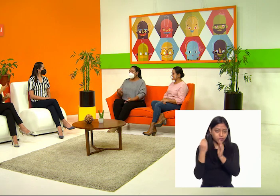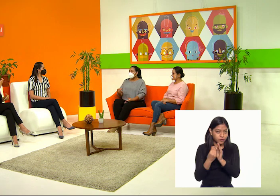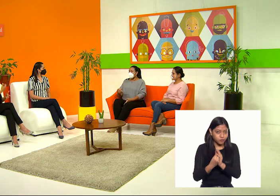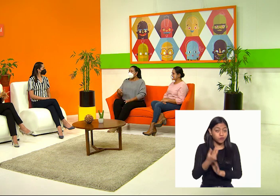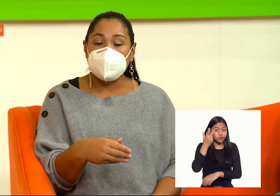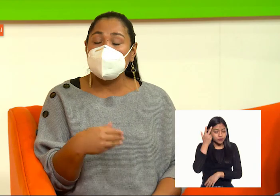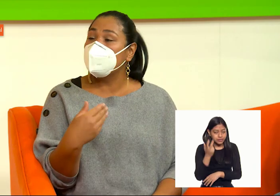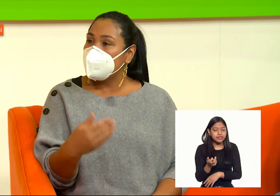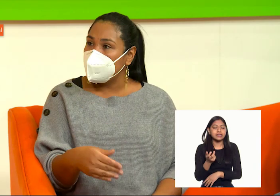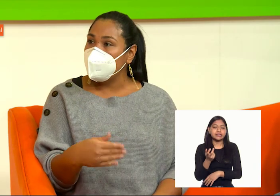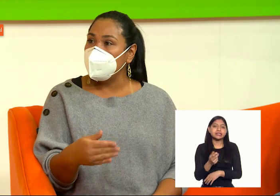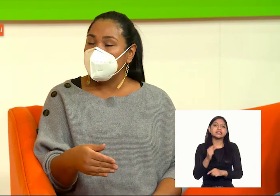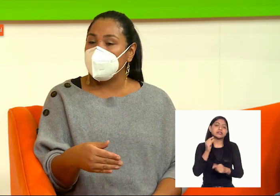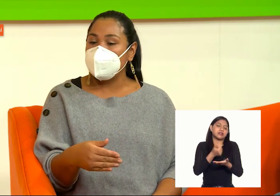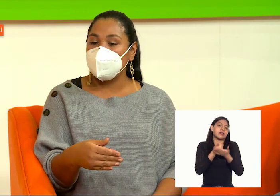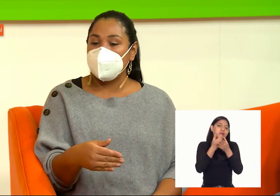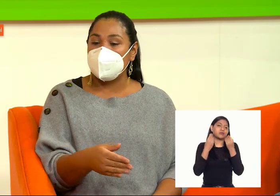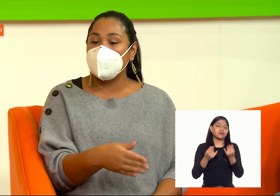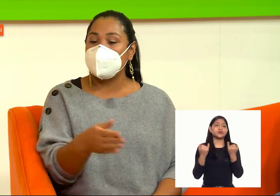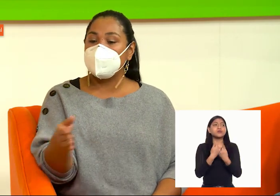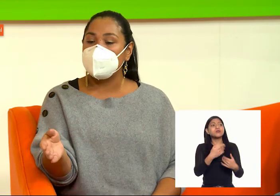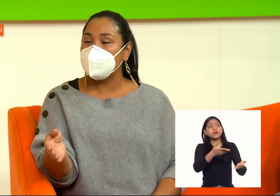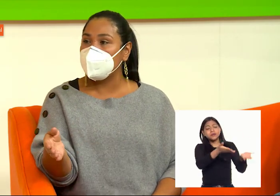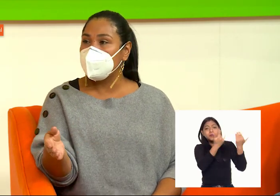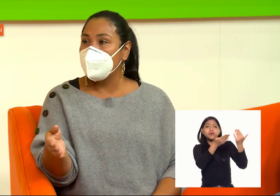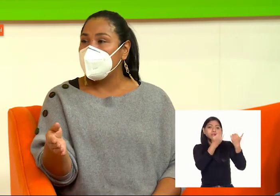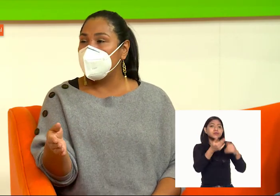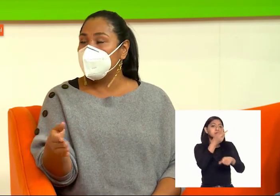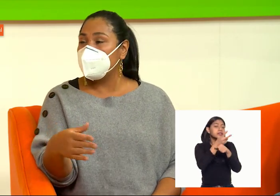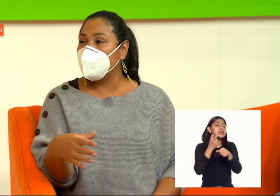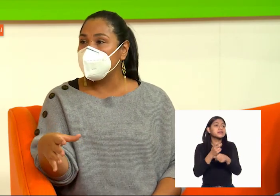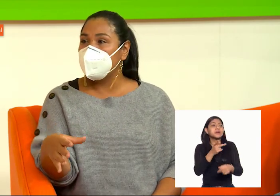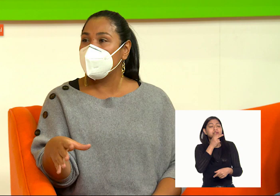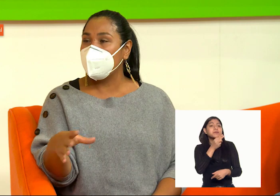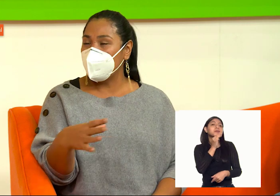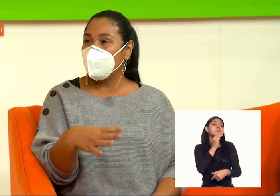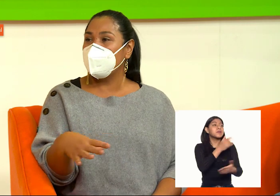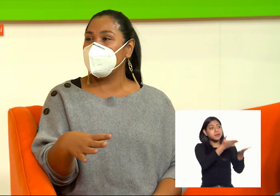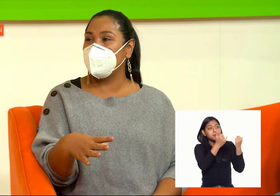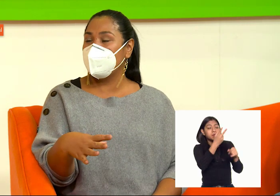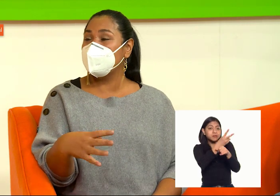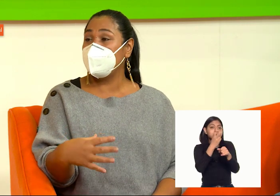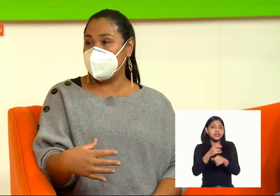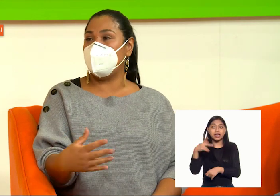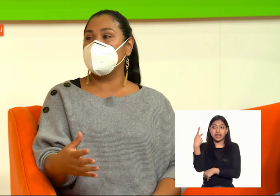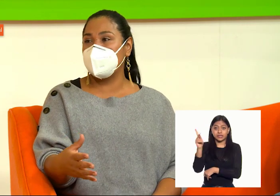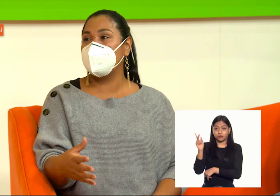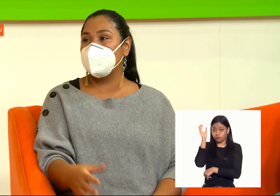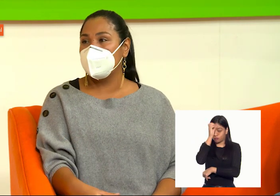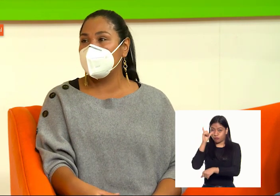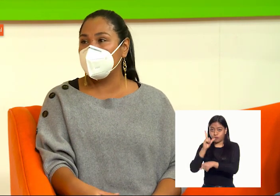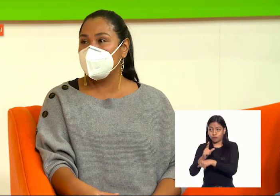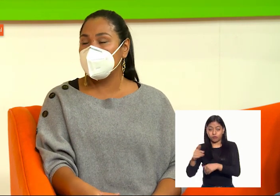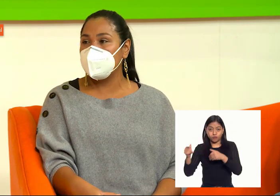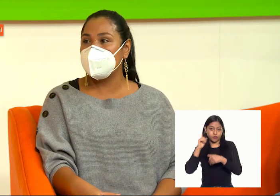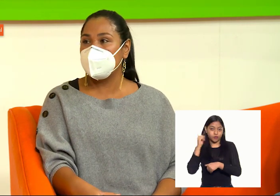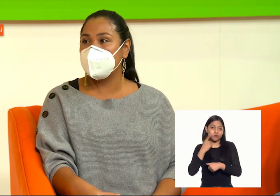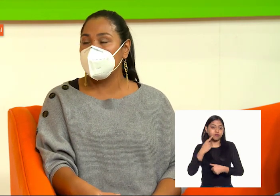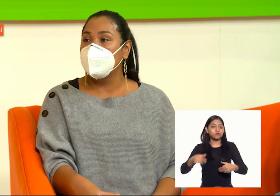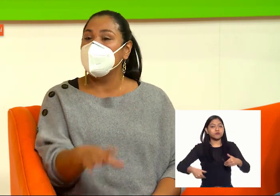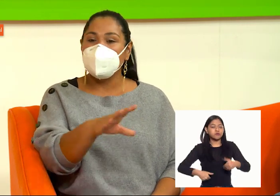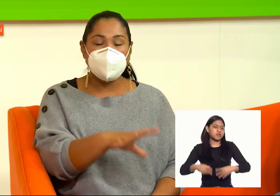mucho. Constantemente se les invita a que se acerquen a los espacios donde la cultura sorda se hace presente, claro, ¿no?